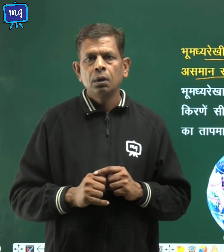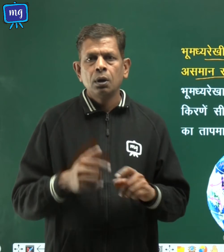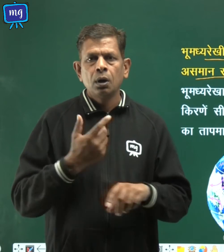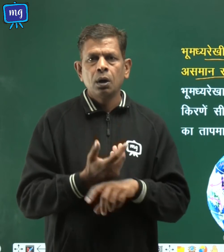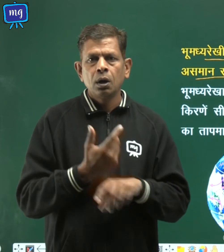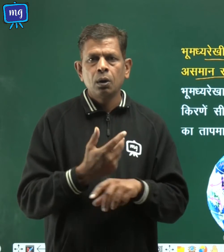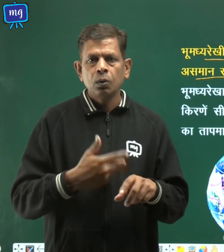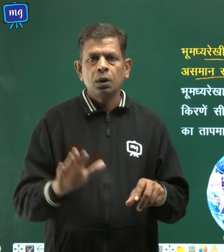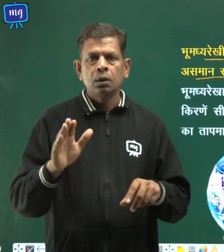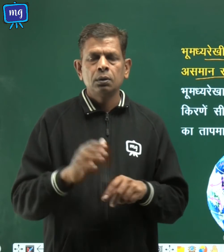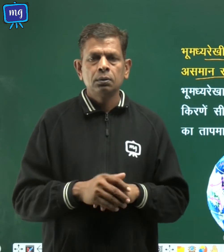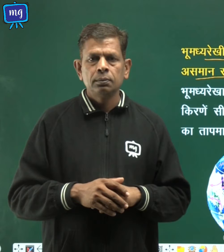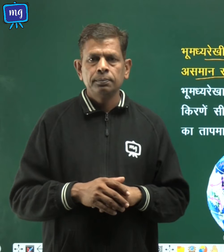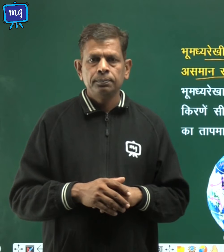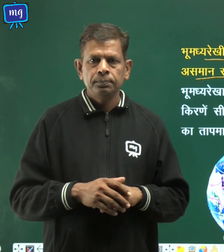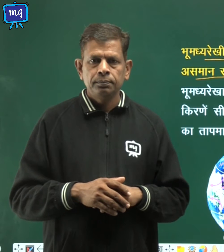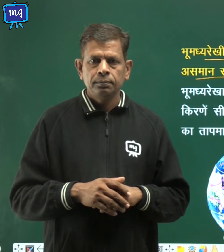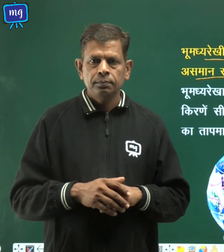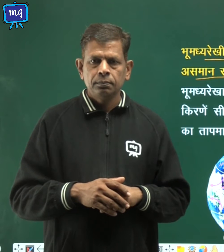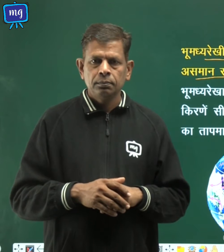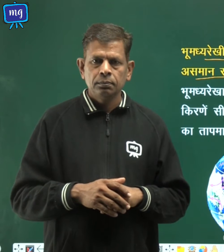गर्म होना।